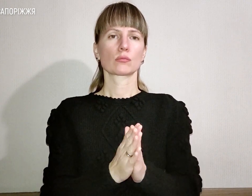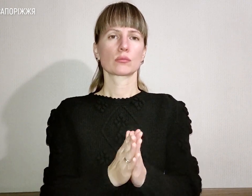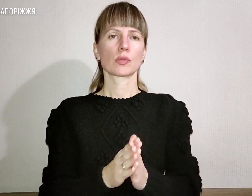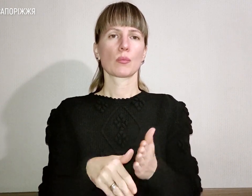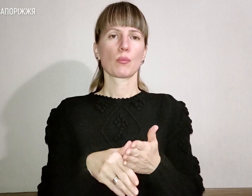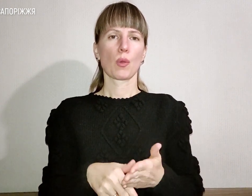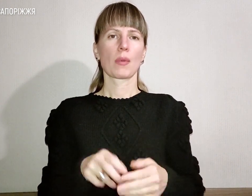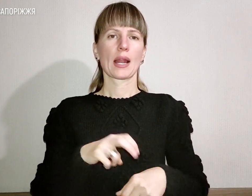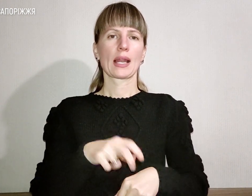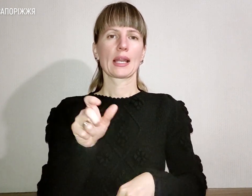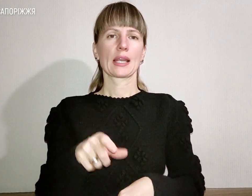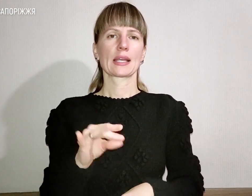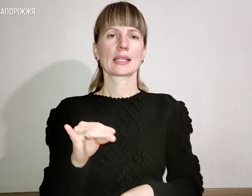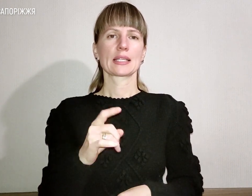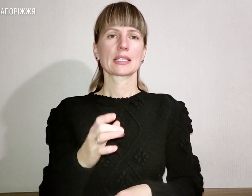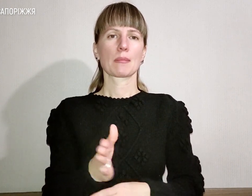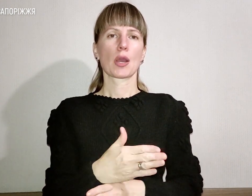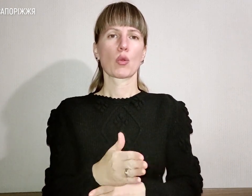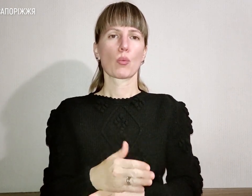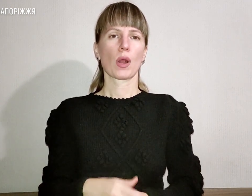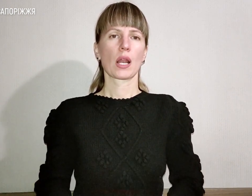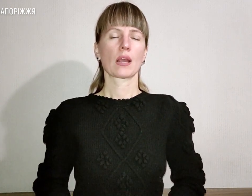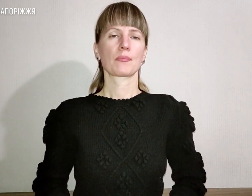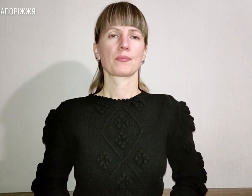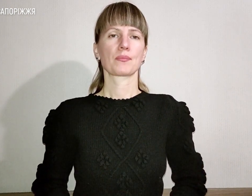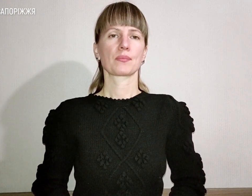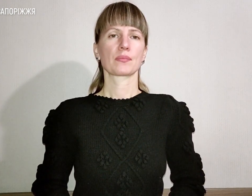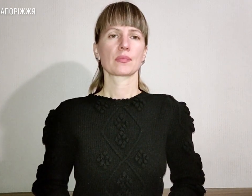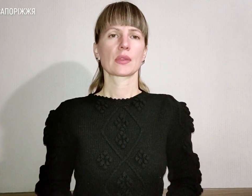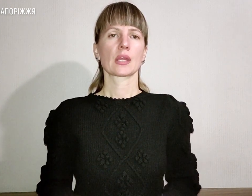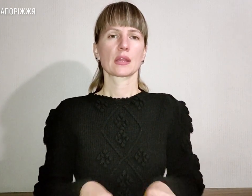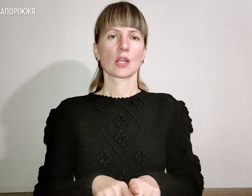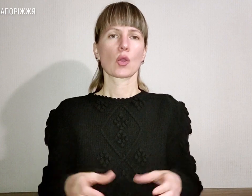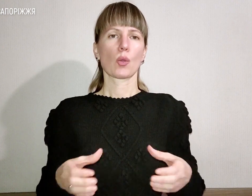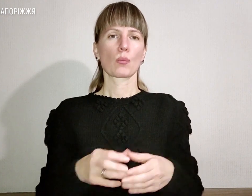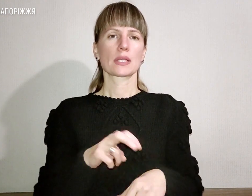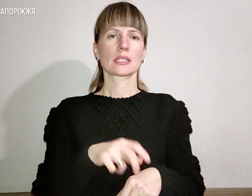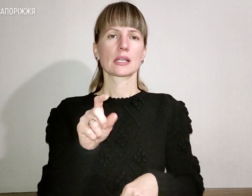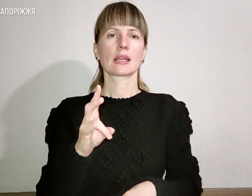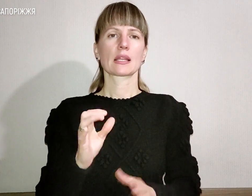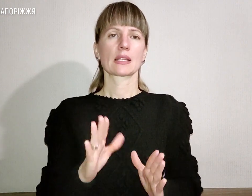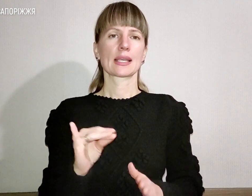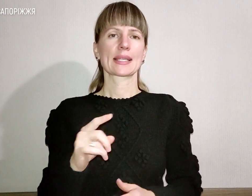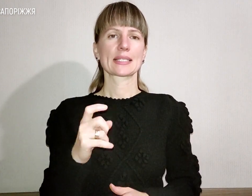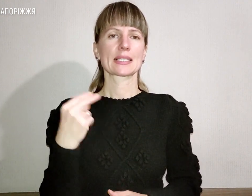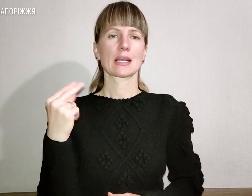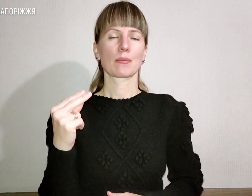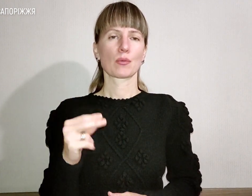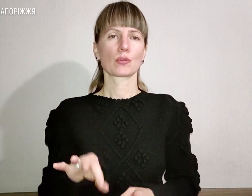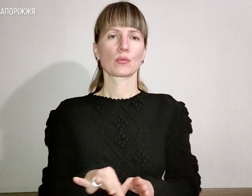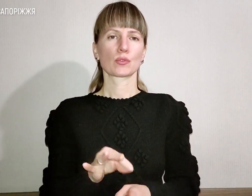лікар з Маріуполя. Ага, навіть ви так об'єднуєтесь з лікарями не лише із Запоріжжя, виходить, правильно? Так,